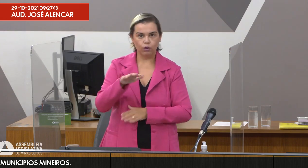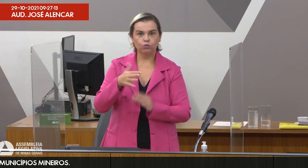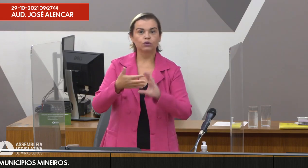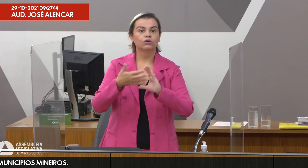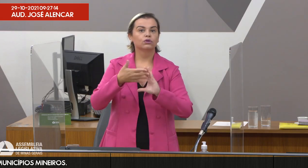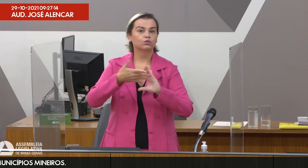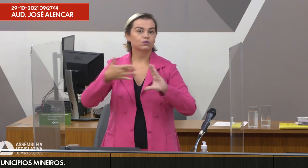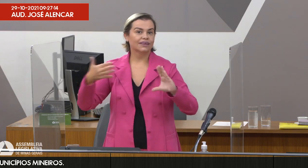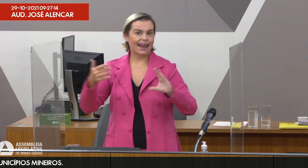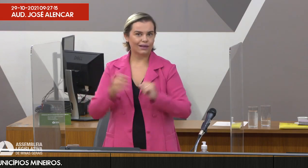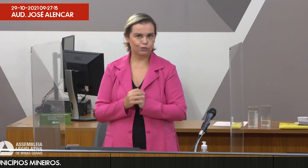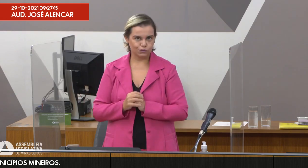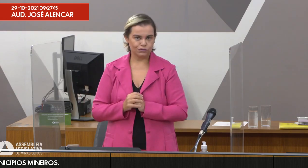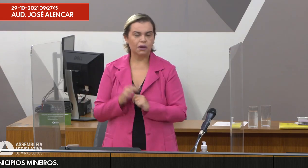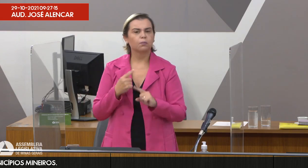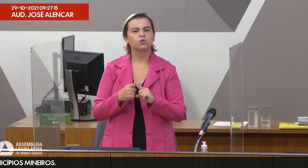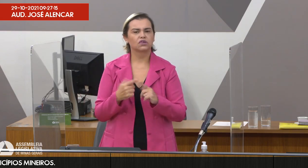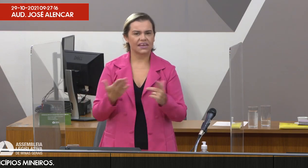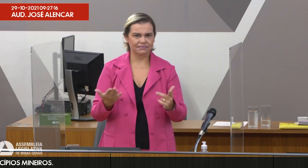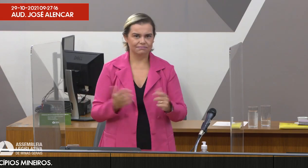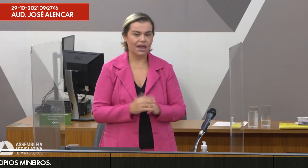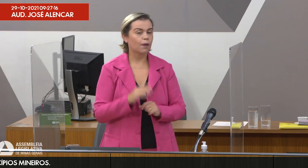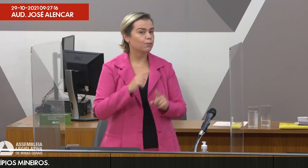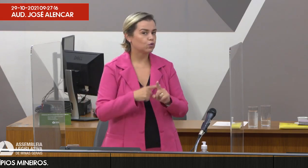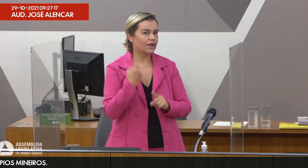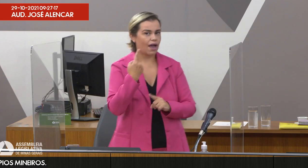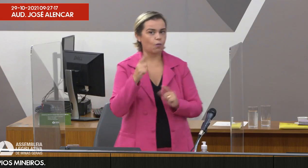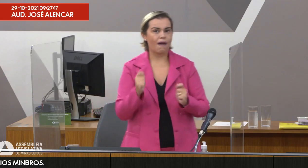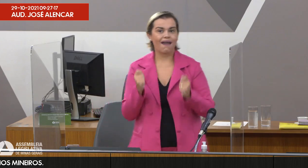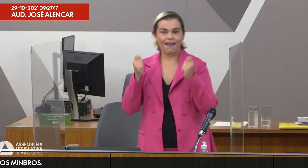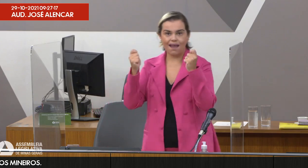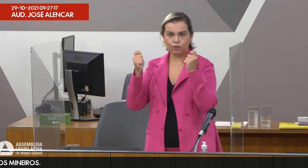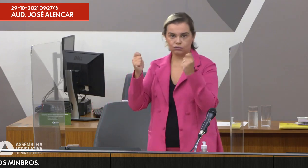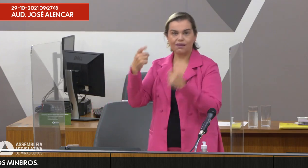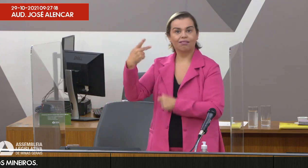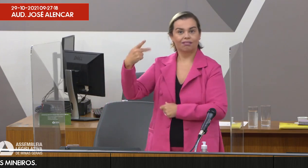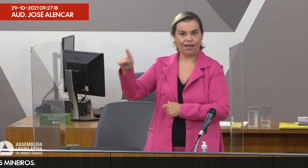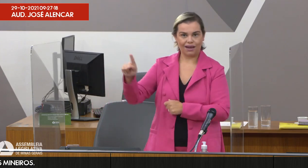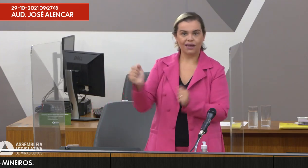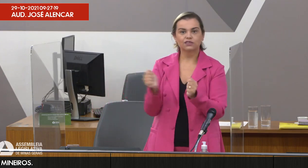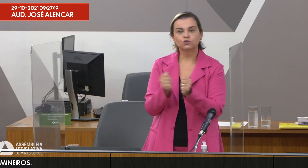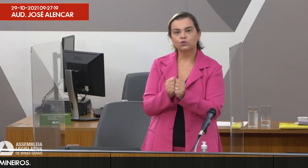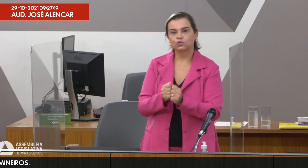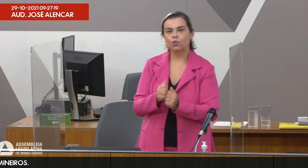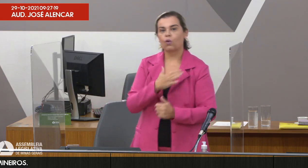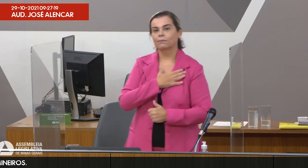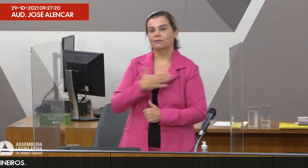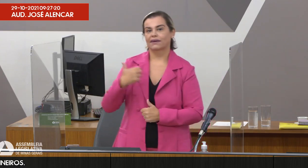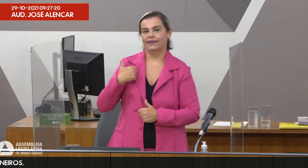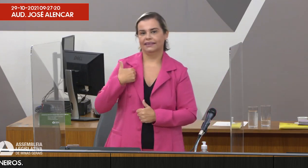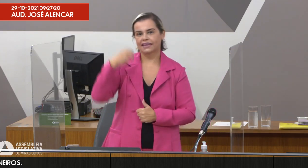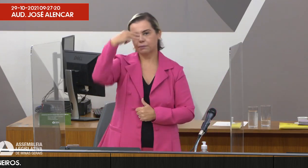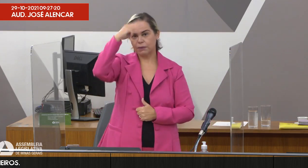nós criamos uma nova coordenação, a Coordenação Geral das Pessoas com Doenças